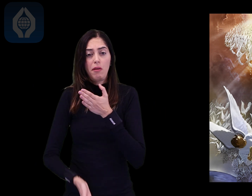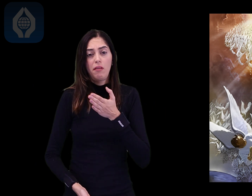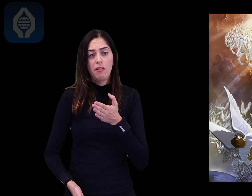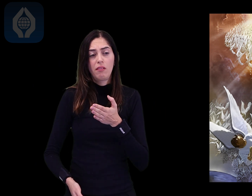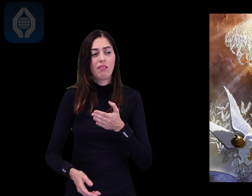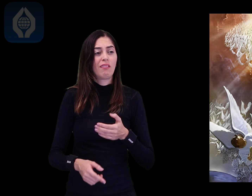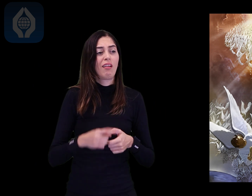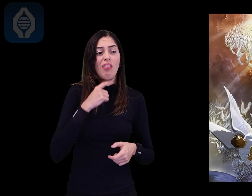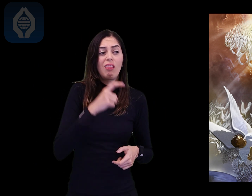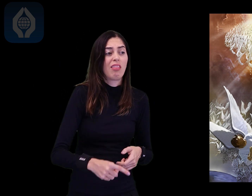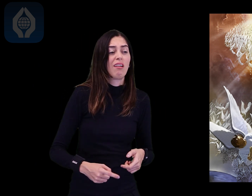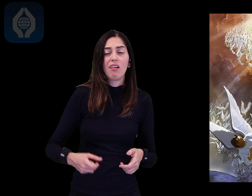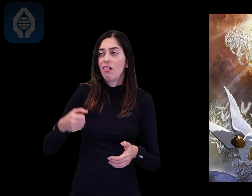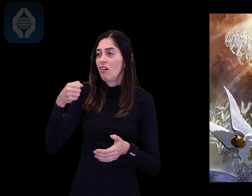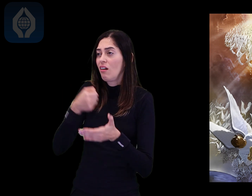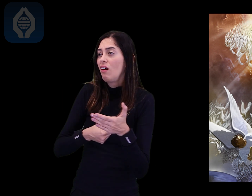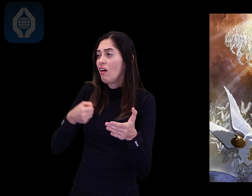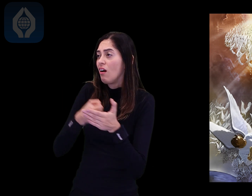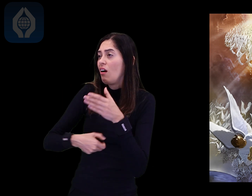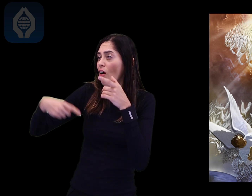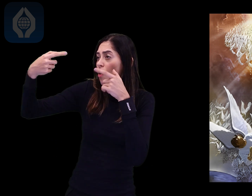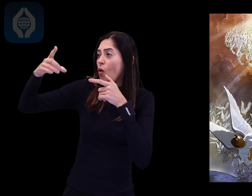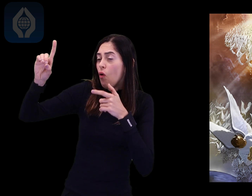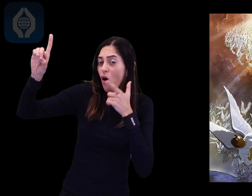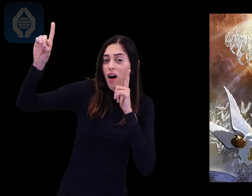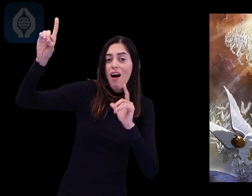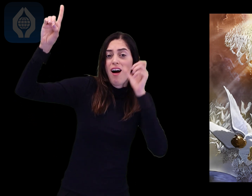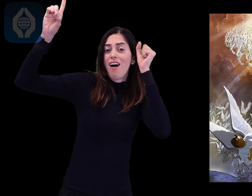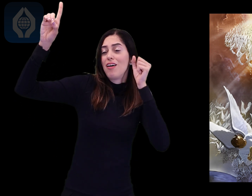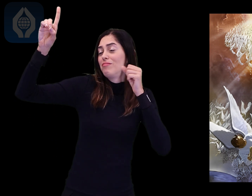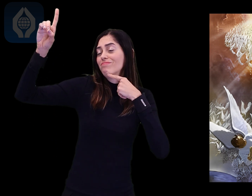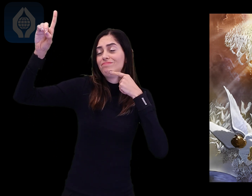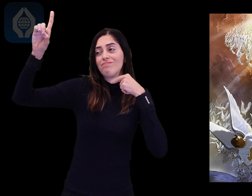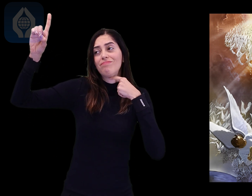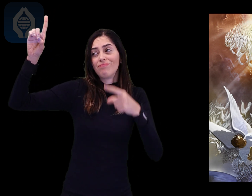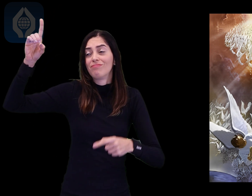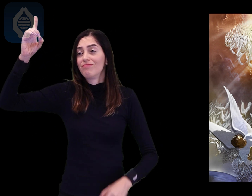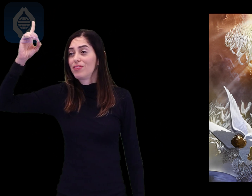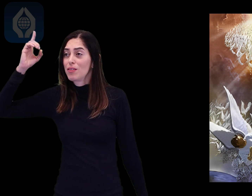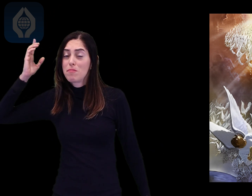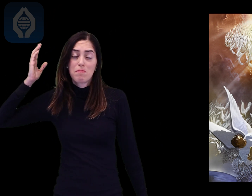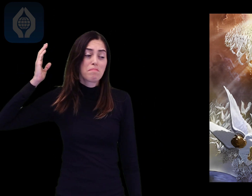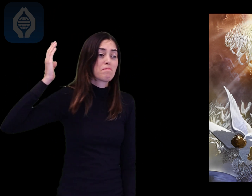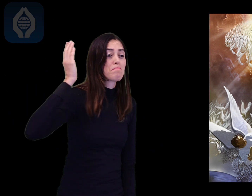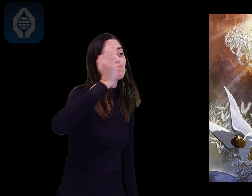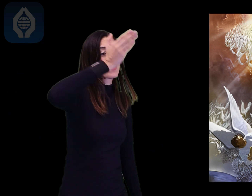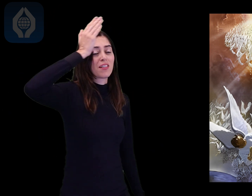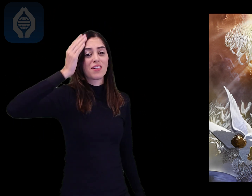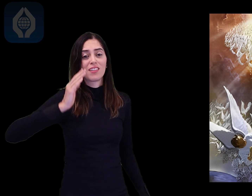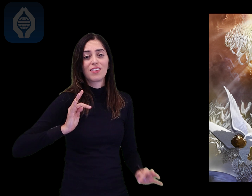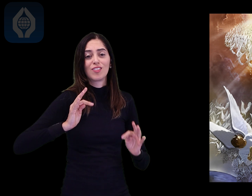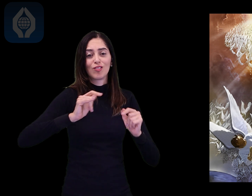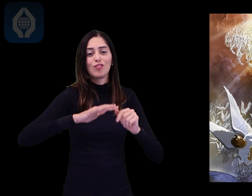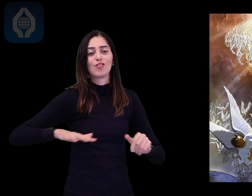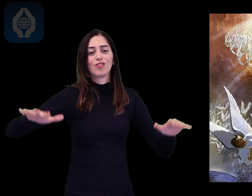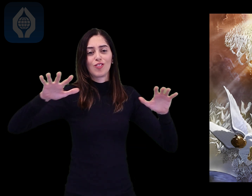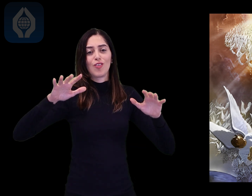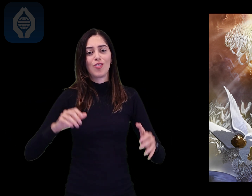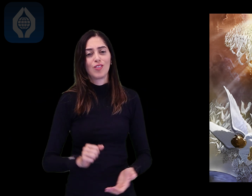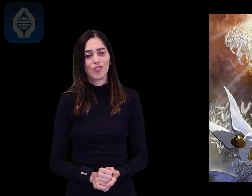contra Deus e sair vencedor. Ele é o maior que todos. Agora veremos como o Senhor agiu nesta situação